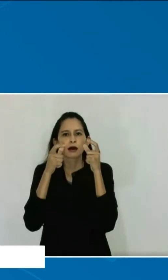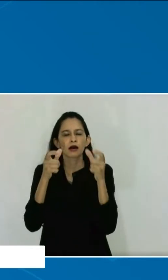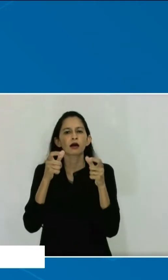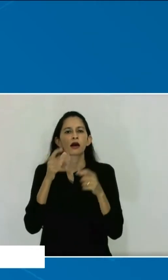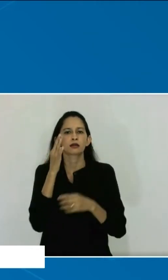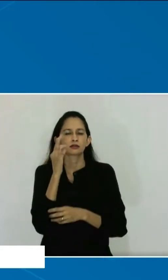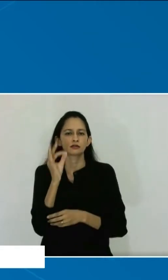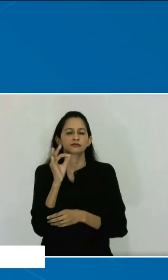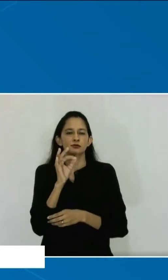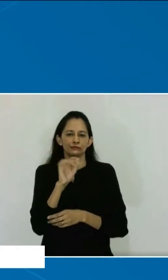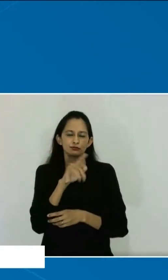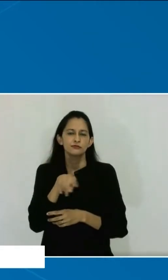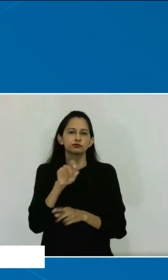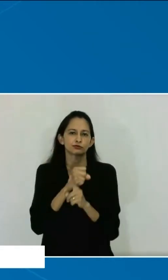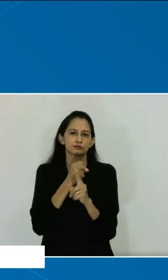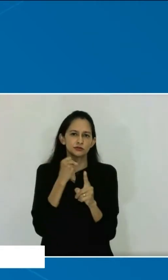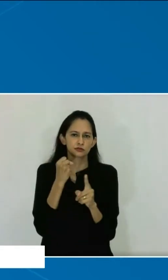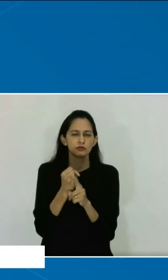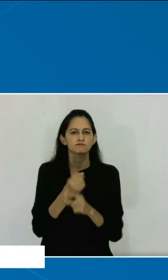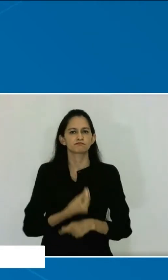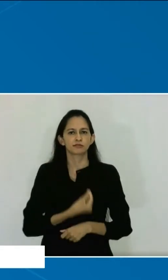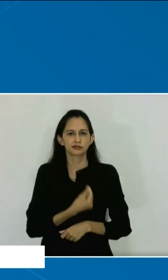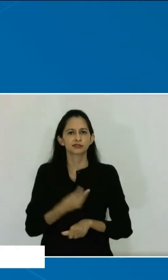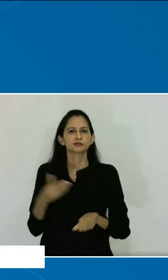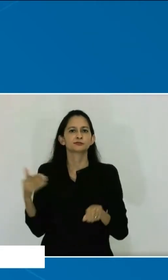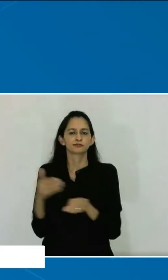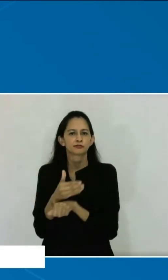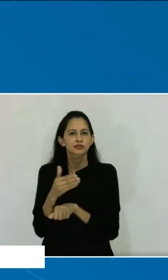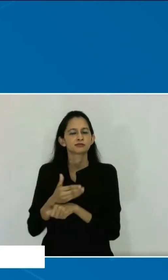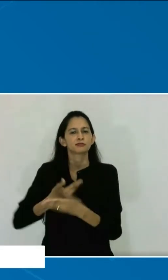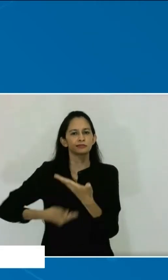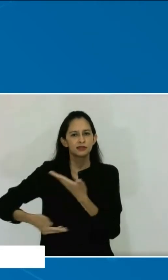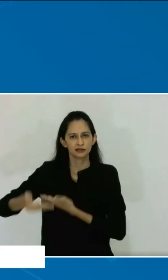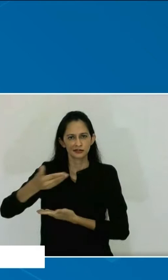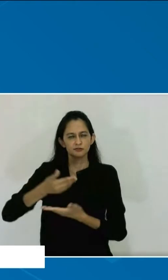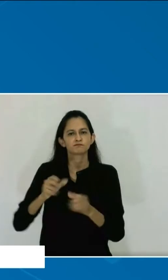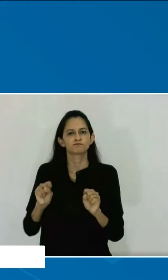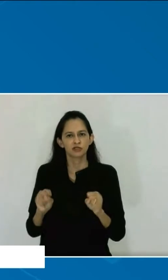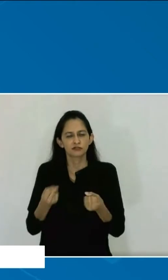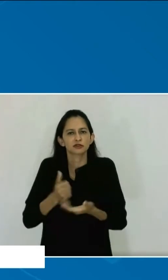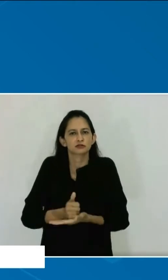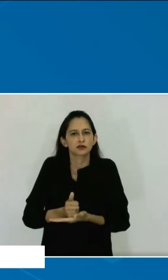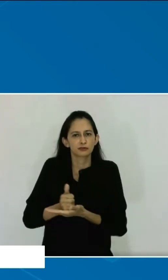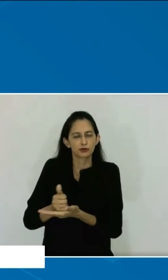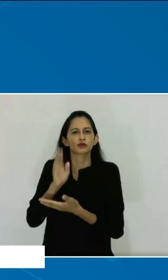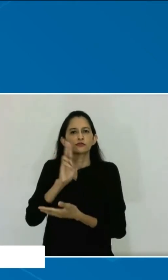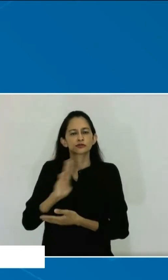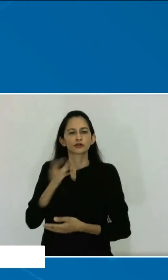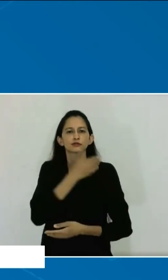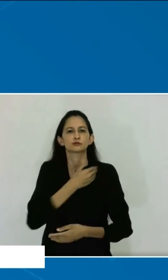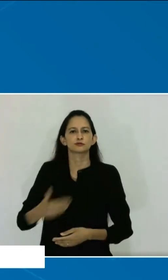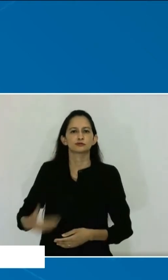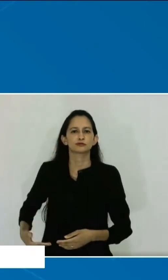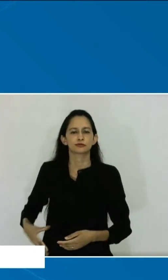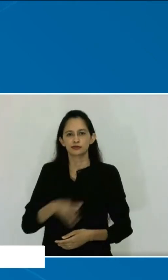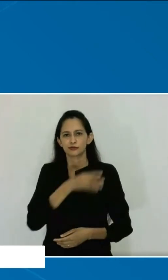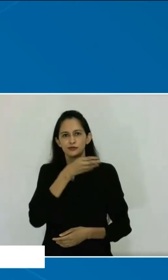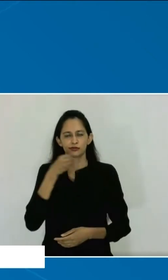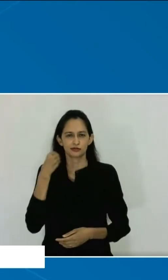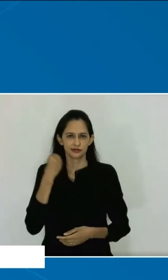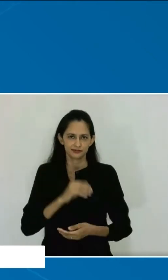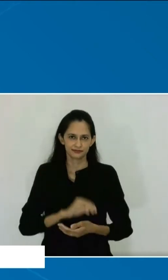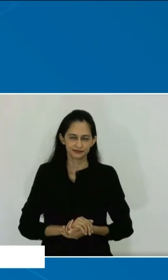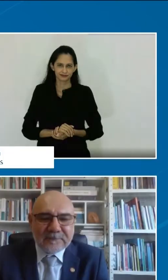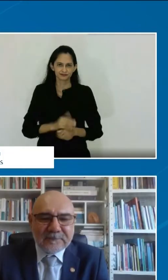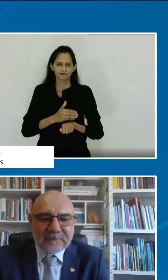cada vez mais presente e engajada nesse processo de defesa da universidade pública de qualidade. Bom, nós